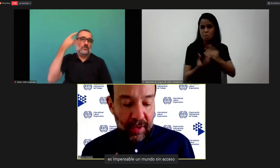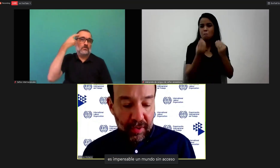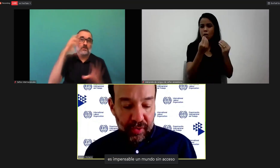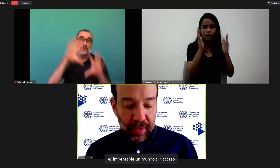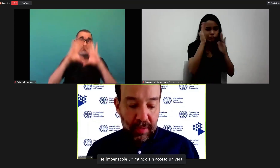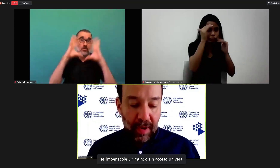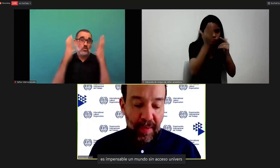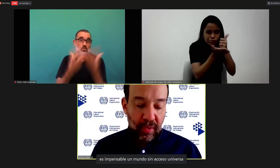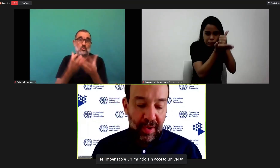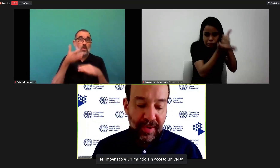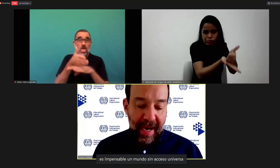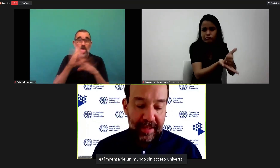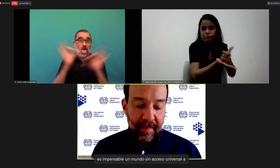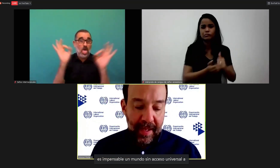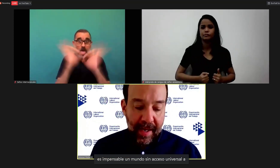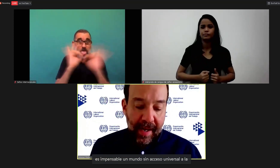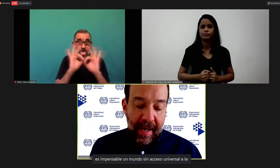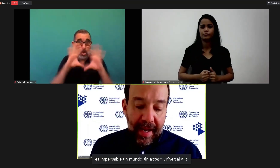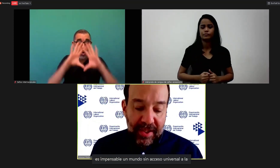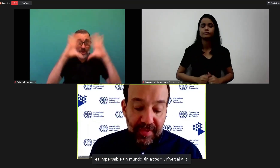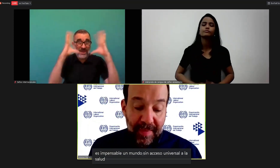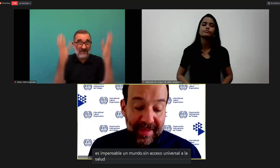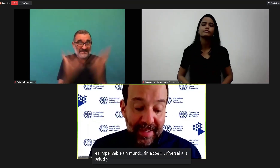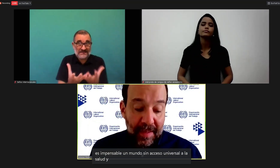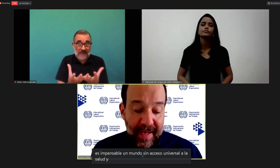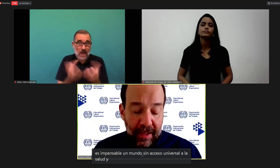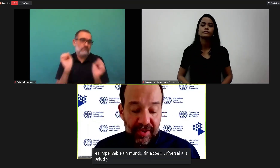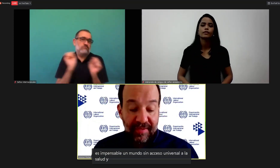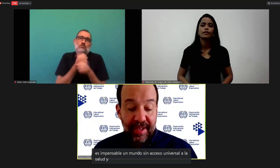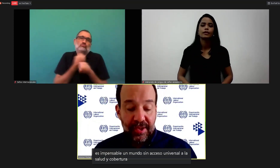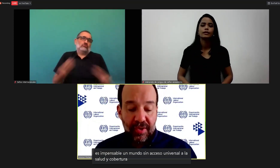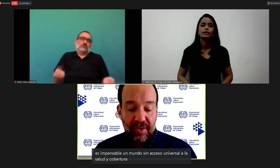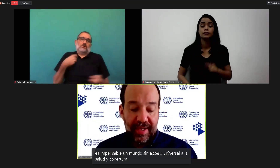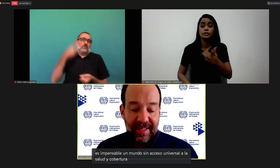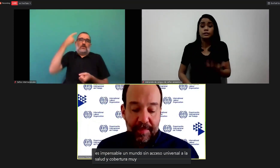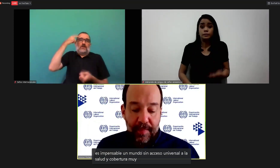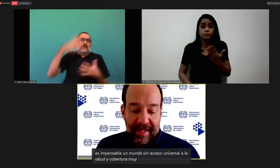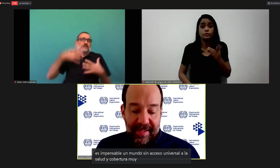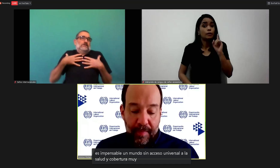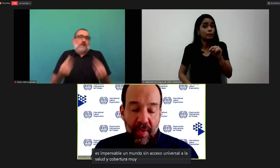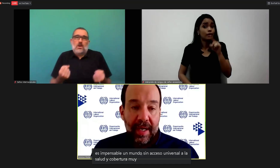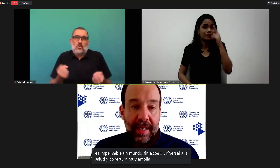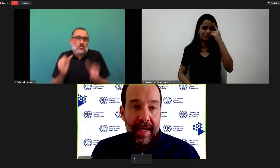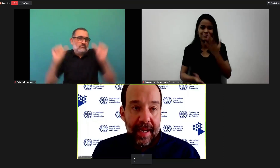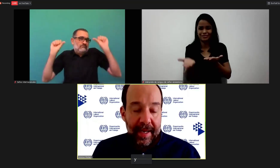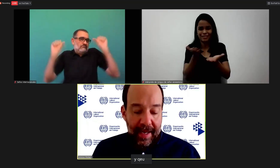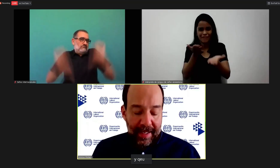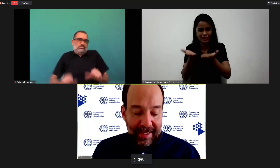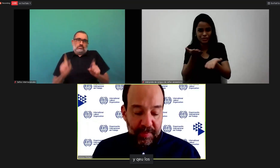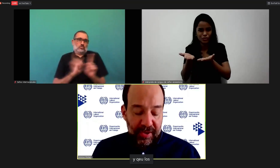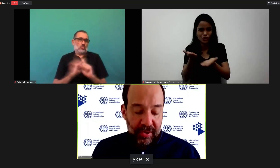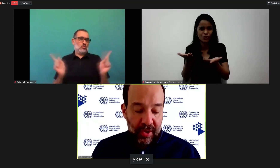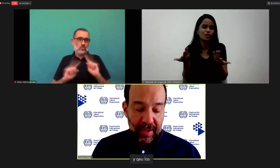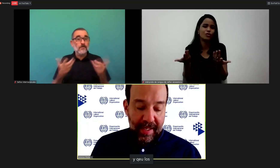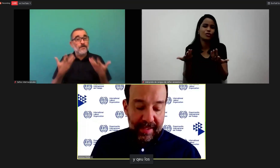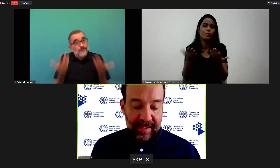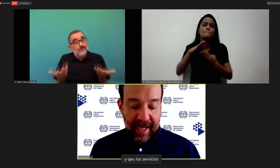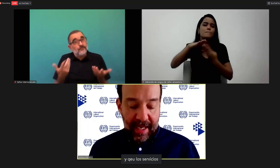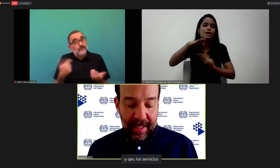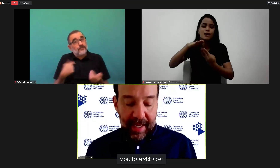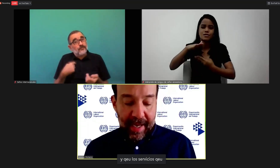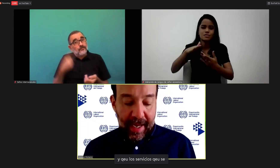sustantivo y vigoroso, con cobertura muy alta. Es fundamental también que los servicios, ¿no?, que se pongan a